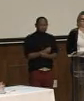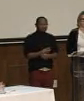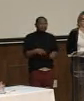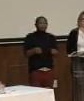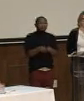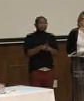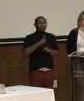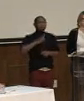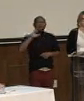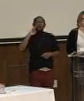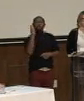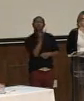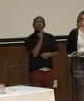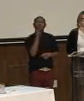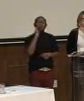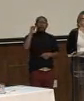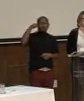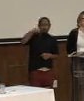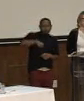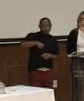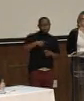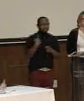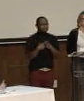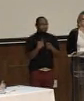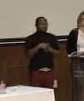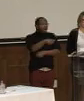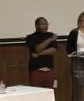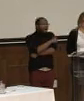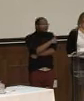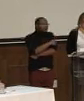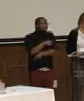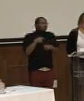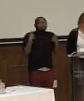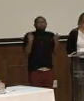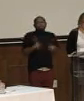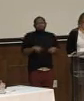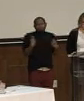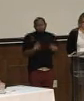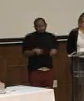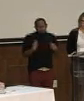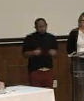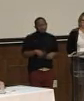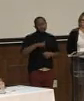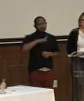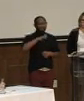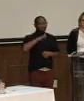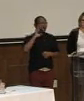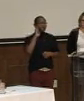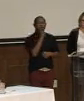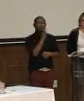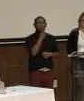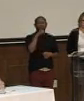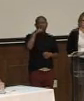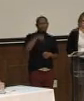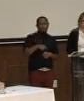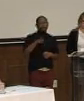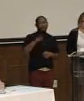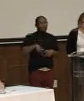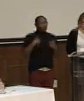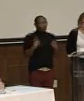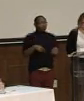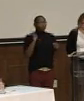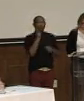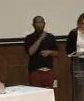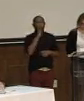refeitório aqui. Os alunos estão necessitando de refeitórios é uma grande demanda, nós